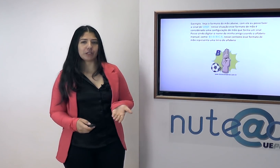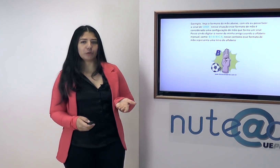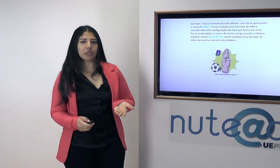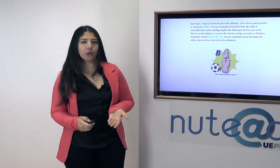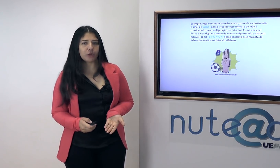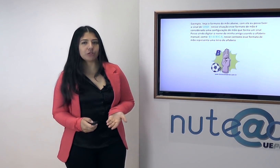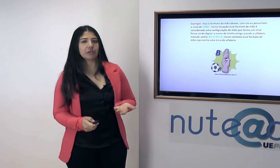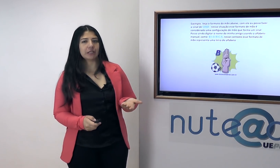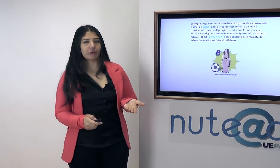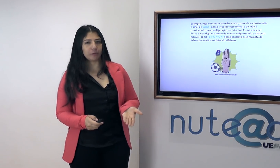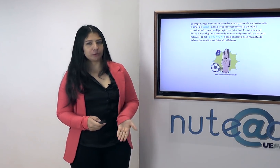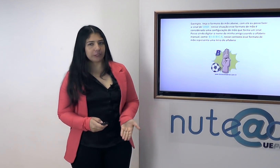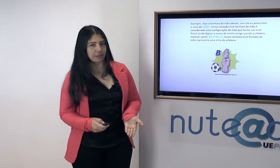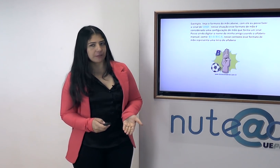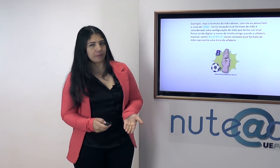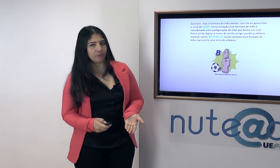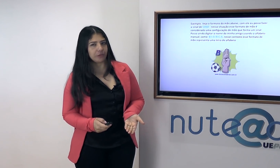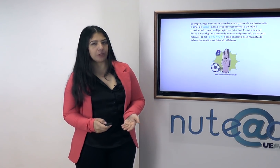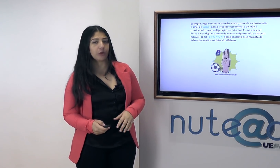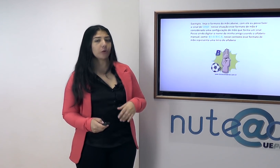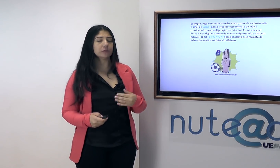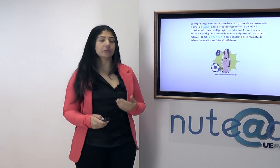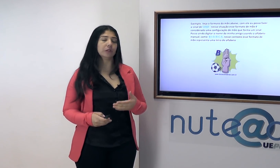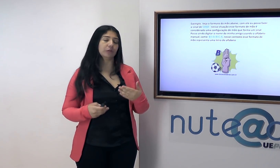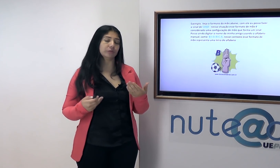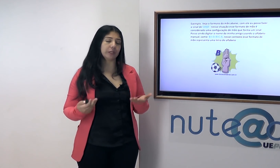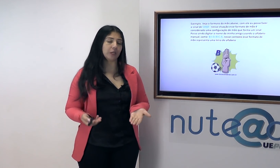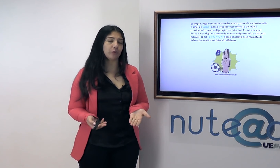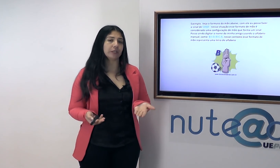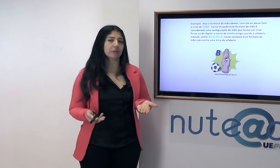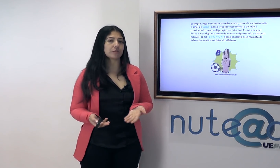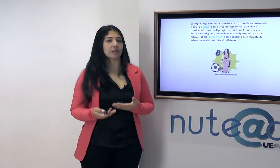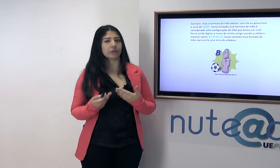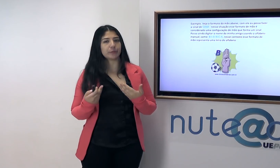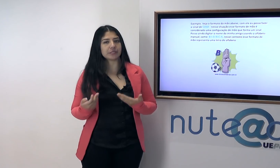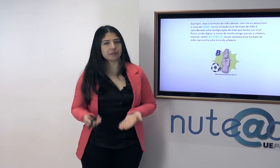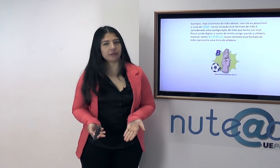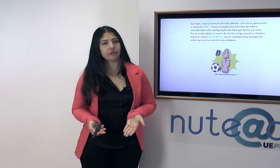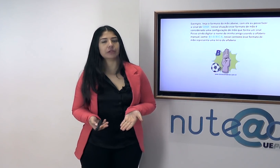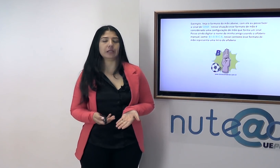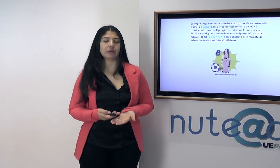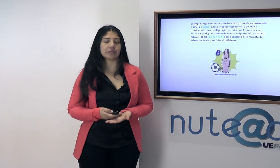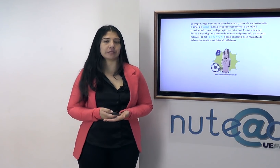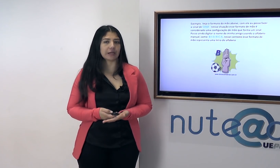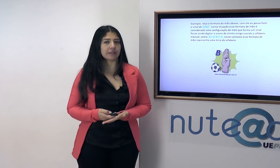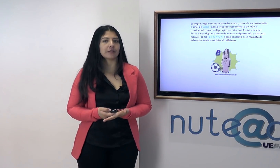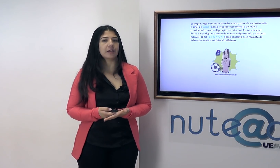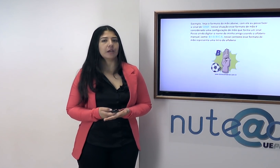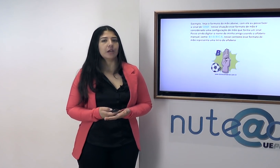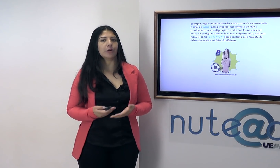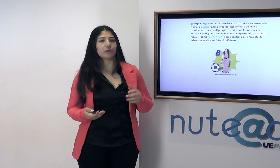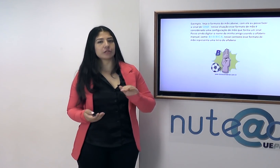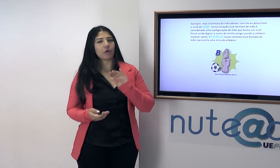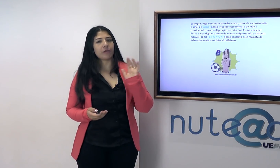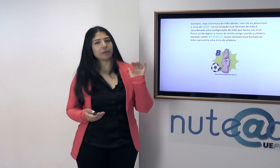empréstimo linguístico da língua portuguesa. Então, enquanto eu não tenho ainda um sinal específico na língua de sinais, eu vou usar o